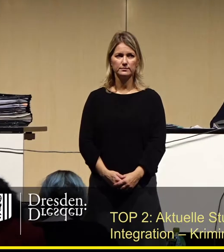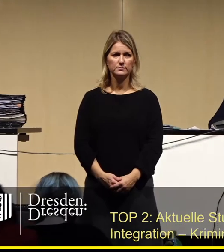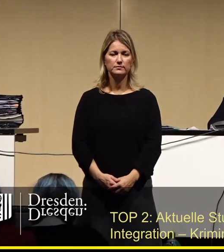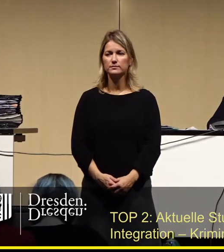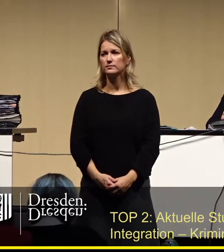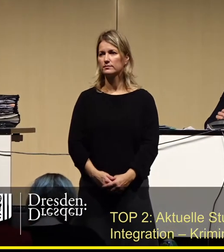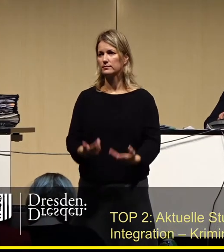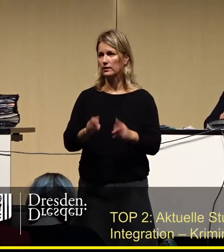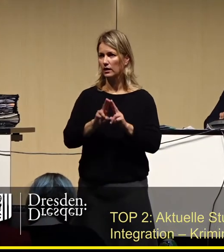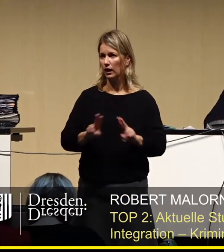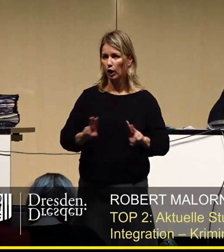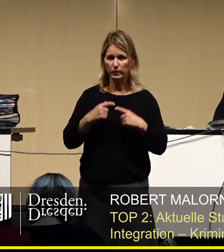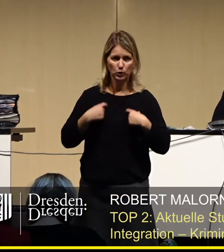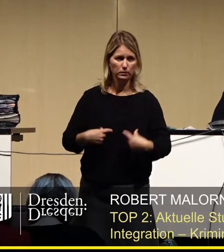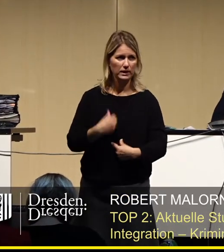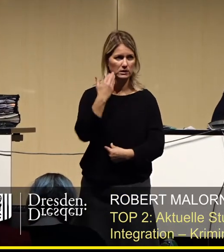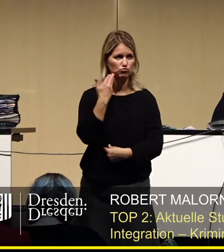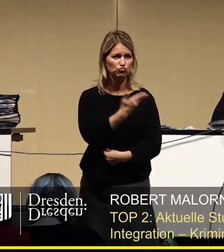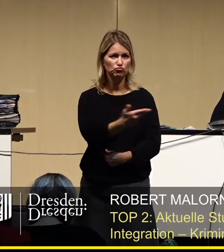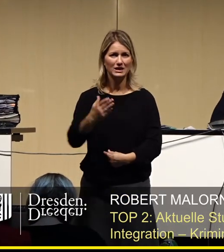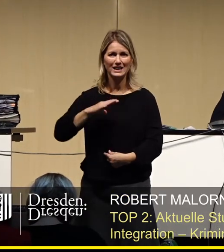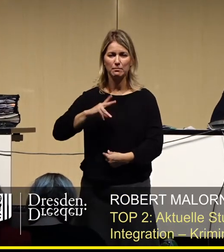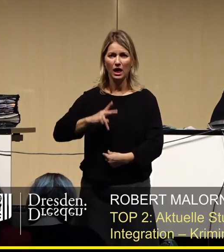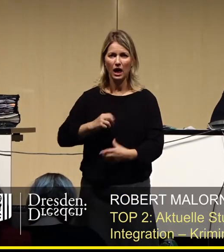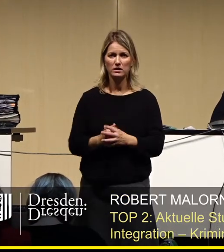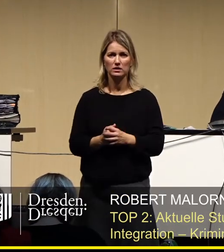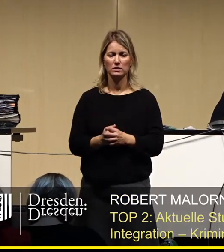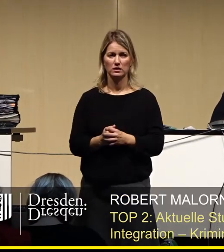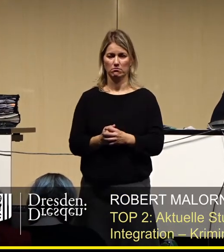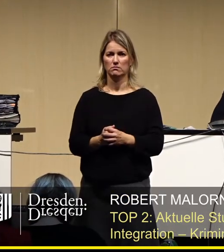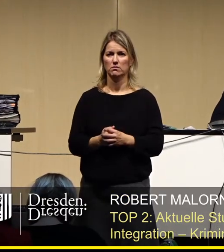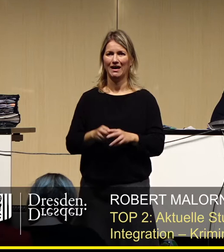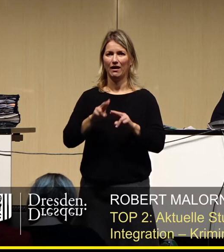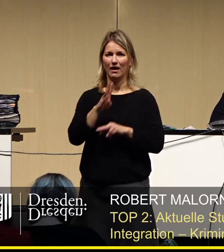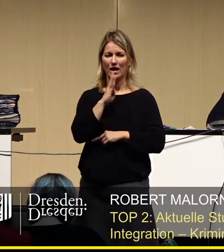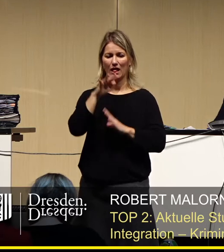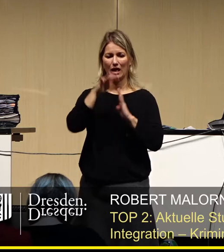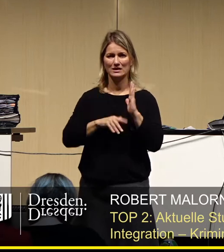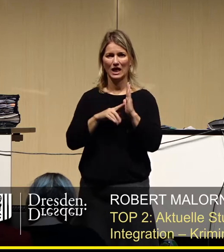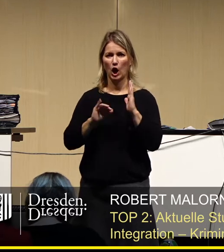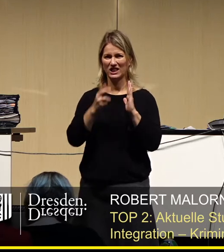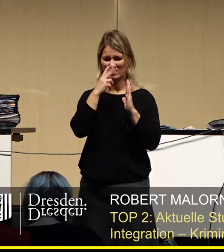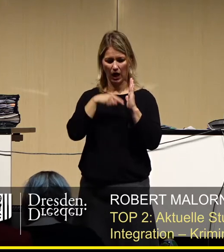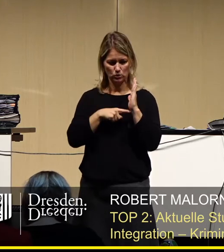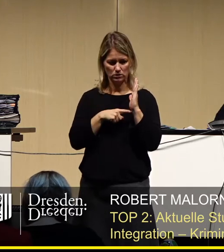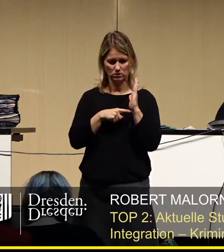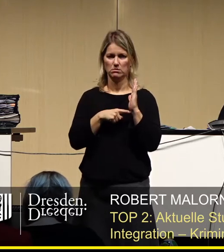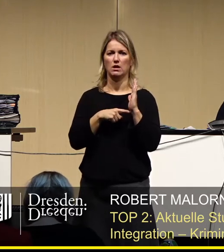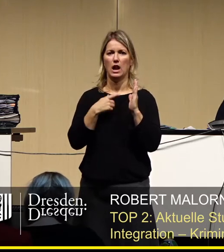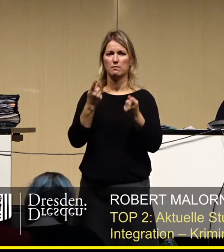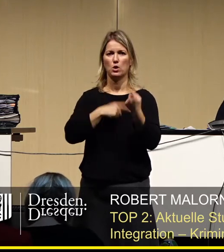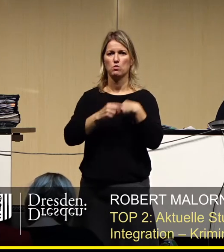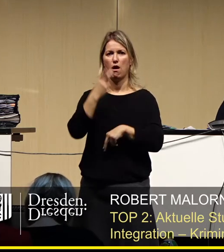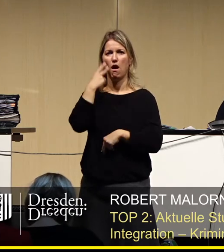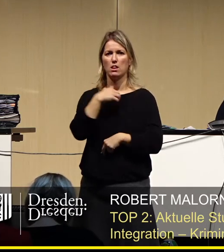Sehr geehrter Herr Oberbürgermeister, sehr geehrte Damen und Herren, wenn ich gewusst hätte, wie der Rest der Rednerliste heute ausgesehen hätte, hätte ich wahrscheinlich meine alte Bundeswehruniform